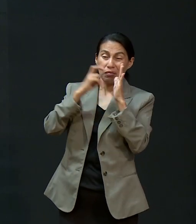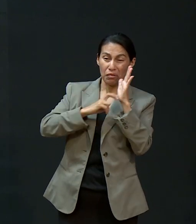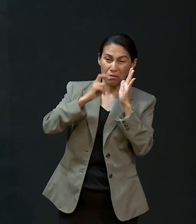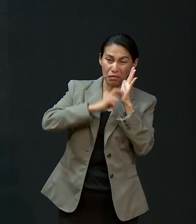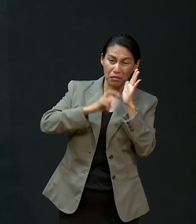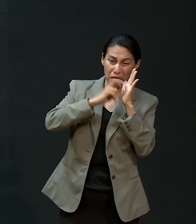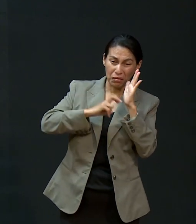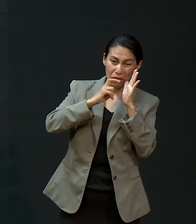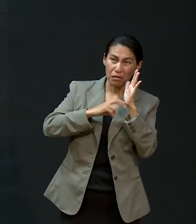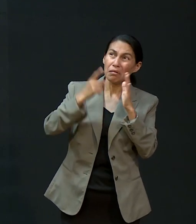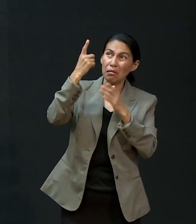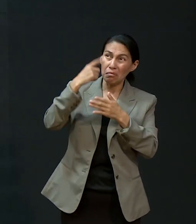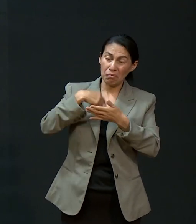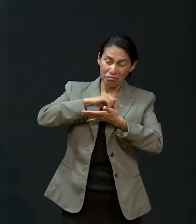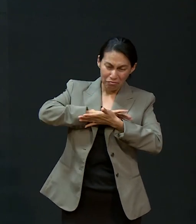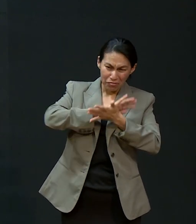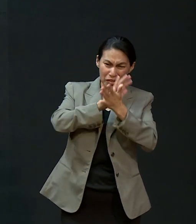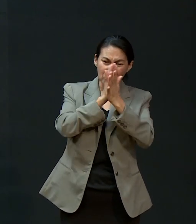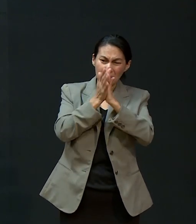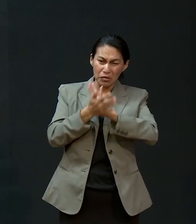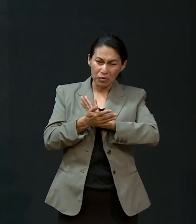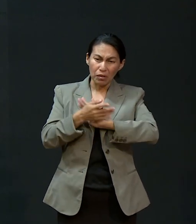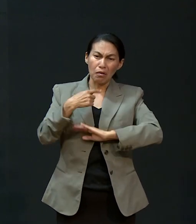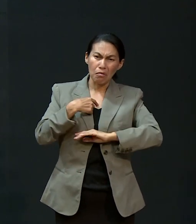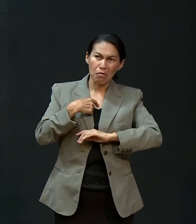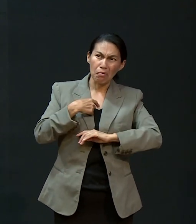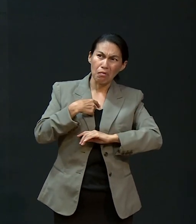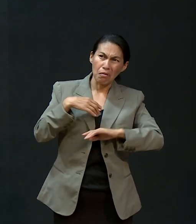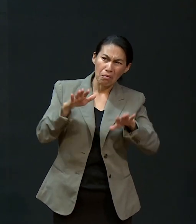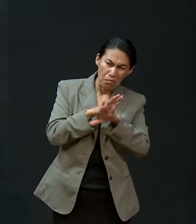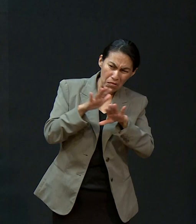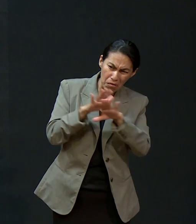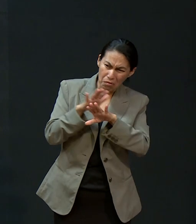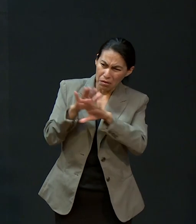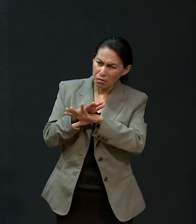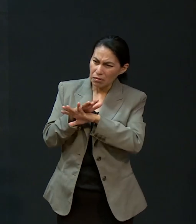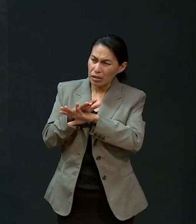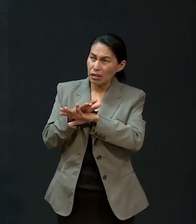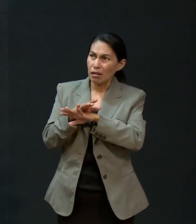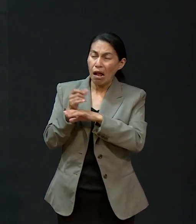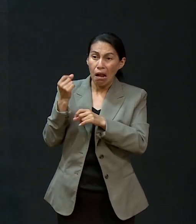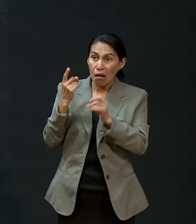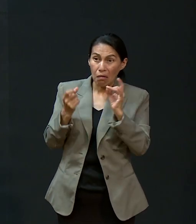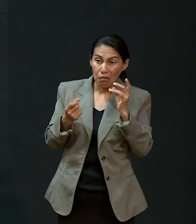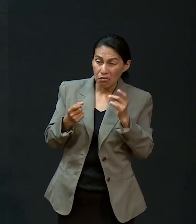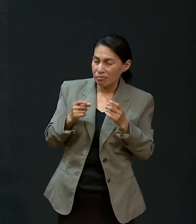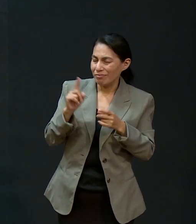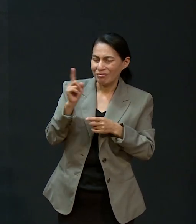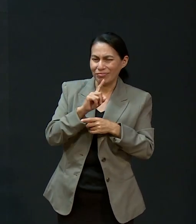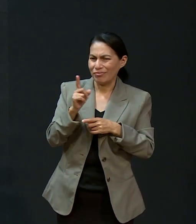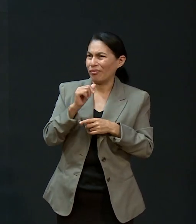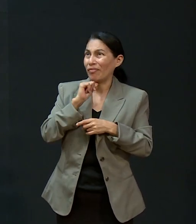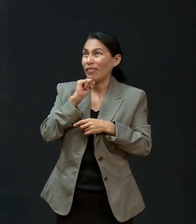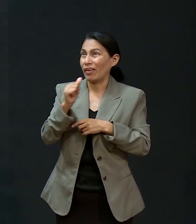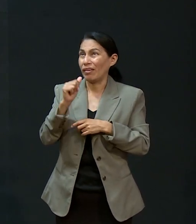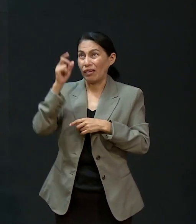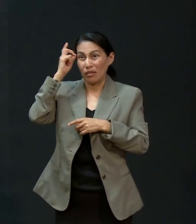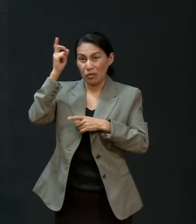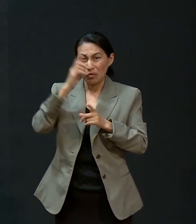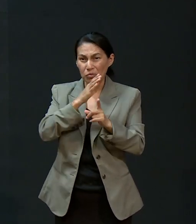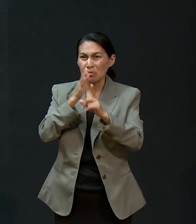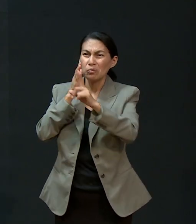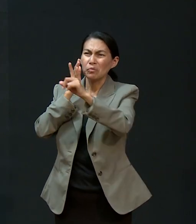persona que soy ahorita. Entonces, no quisiera mover nada porque sé que hay un propósito por el cual paso eso.